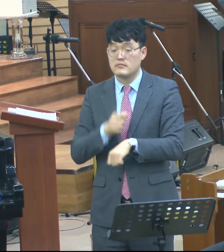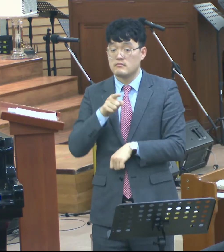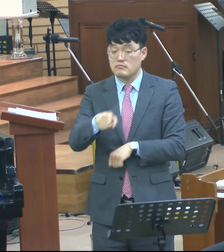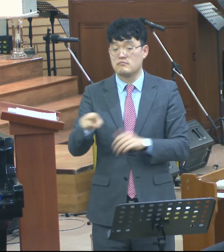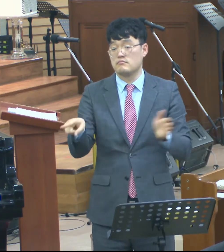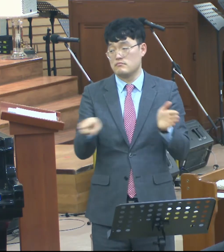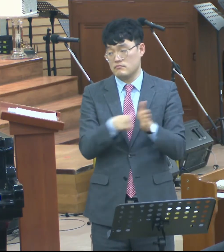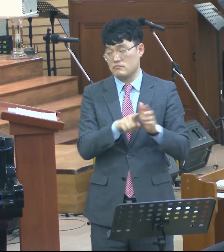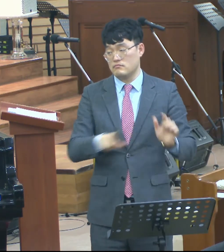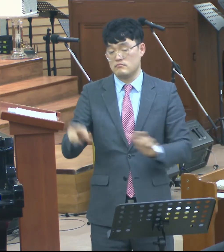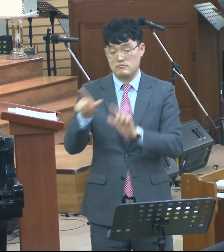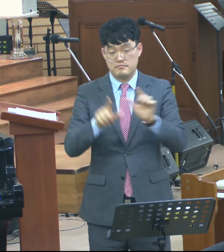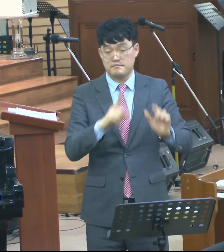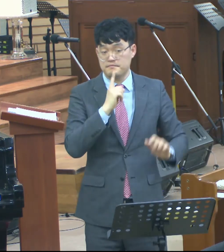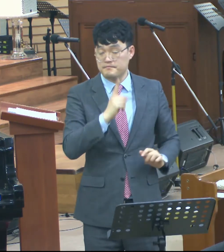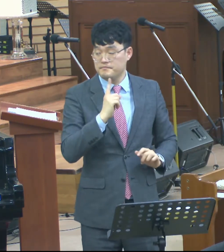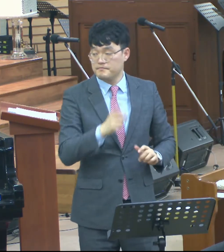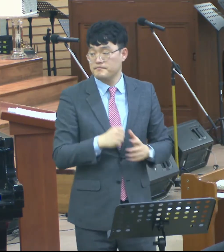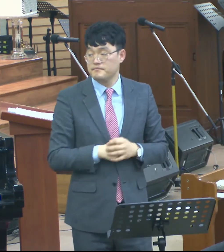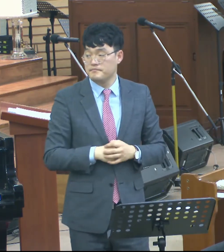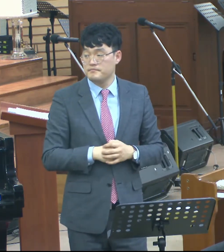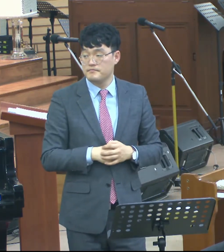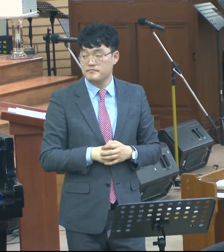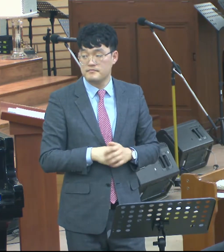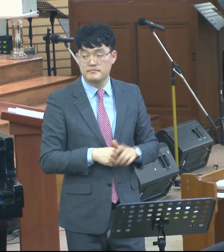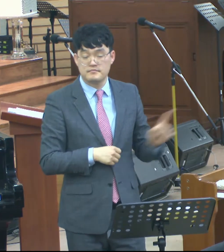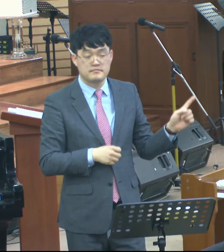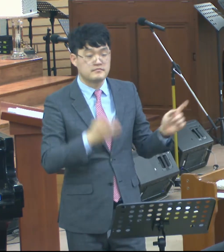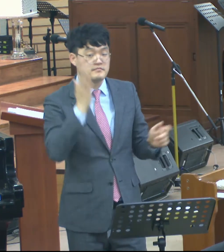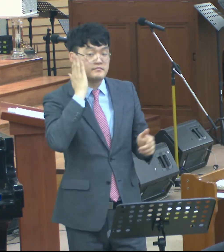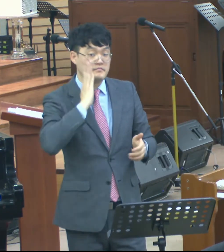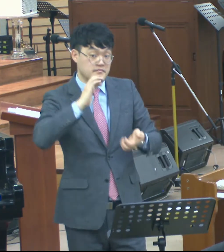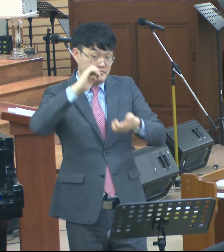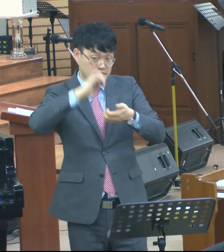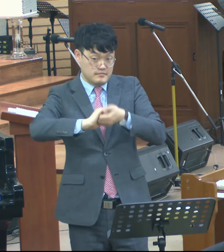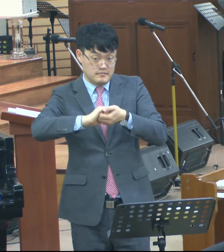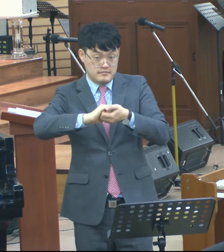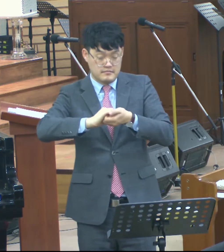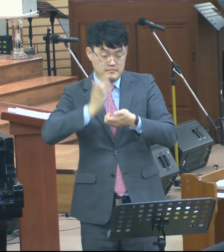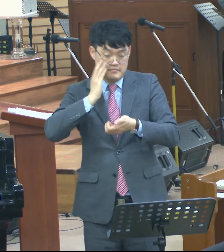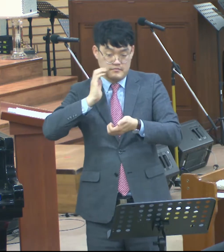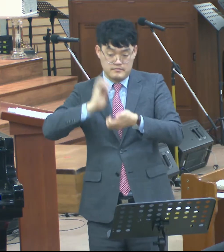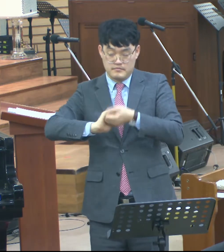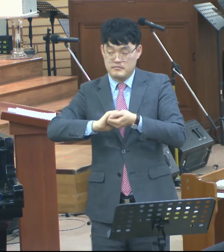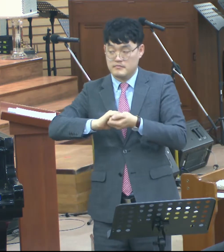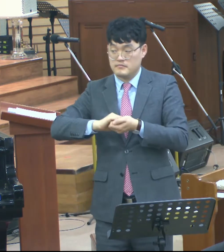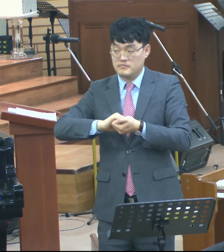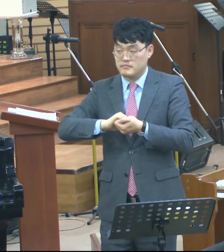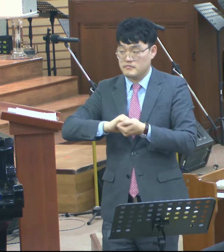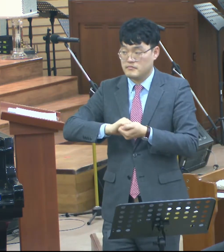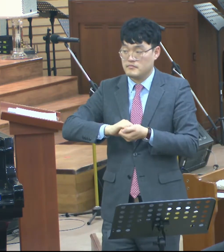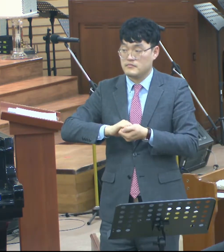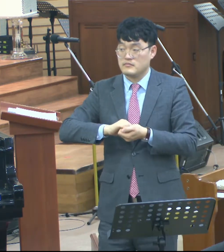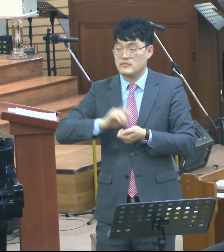여기 청와대 굉장히 높으신 분의 그 관사가 여기 무궁화동산에 이렇게